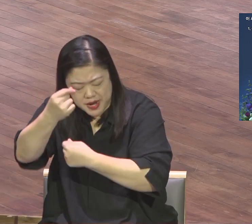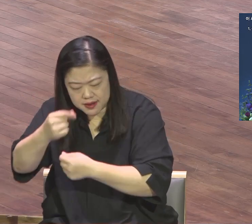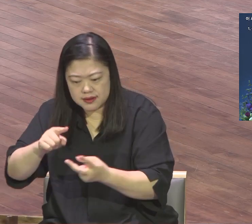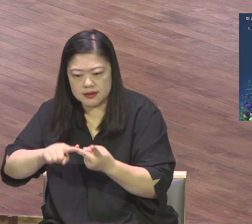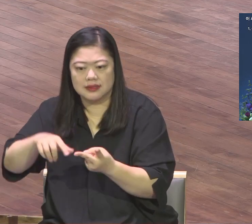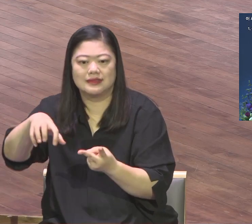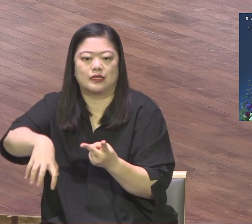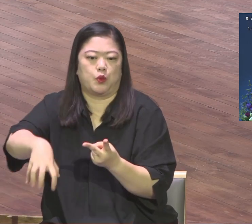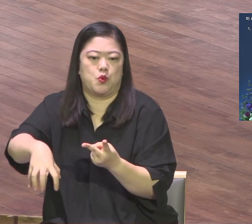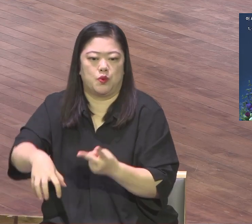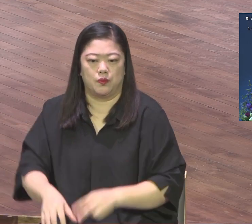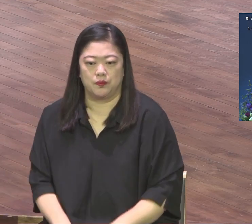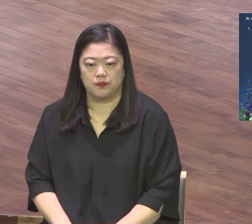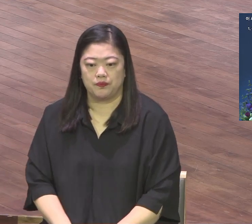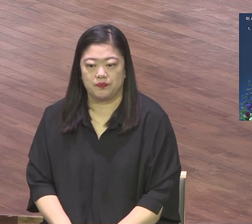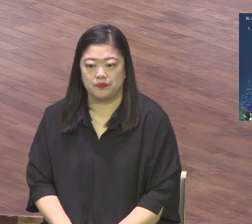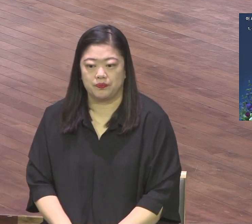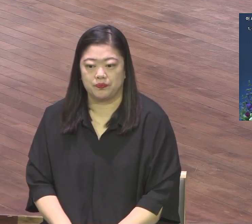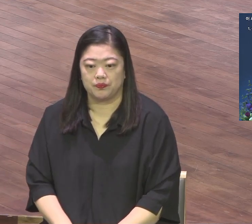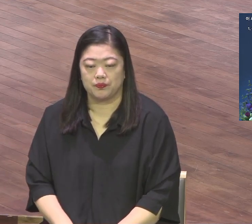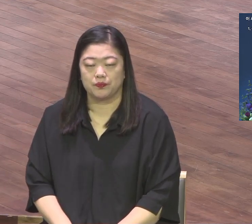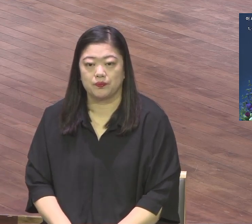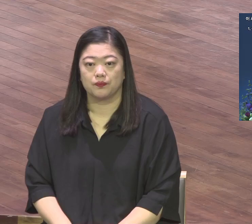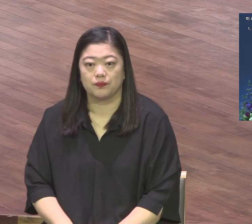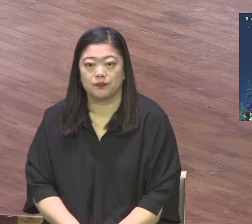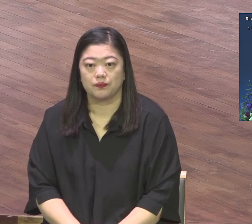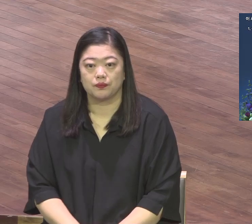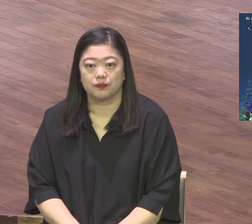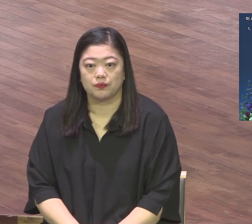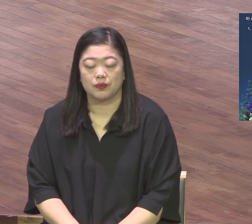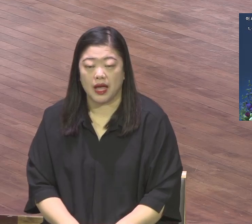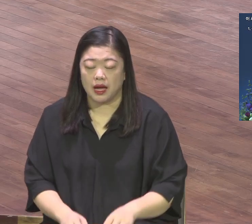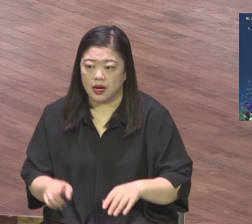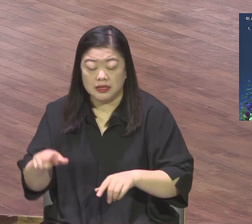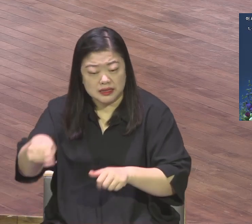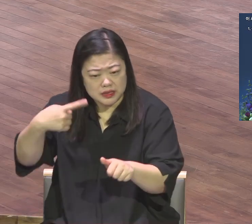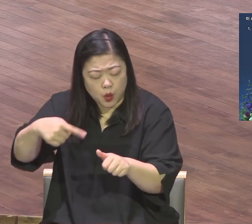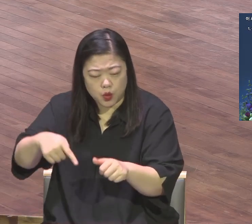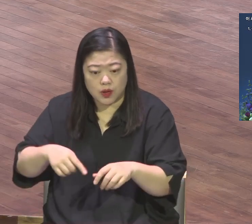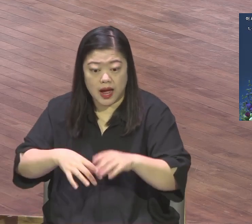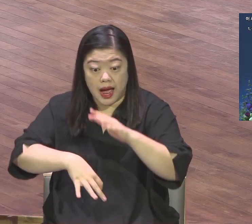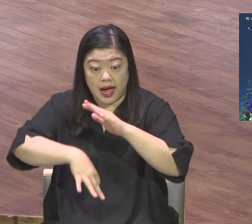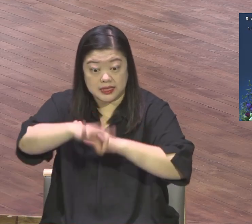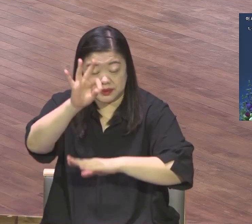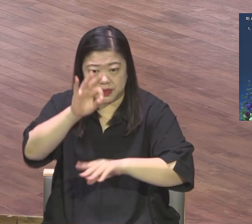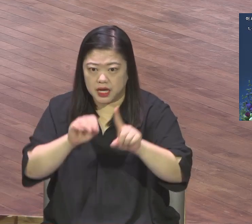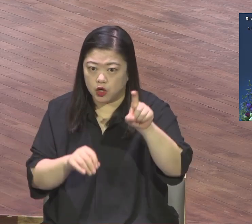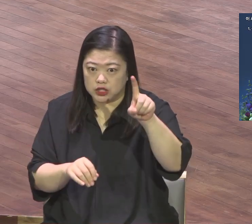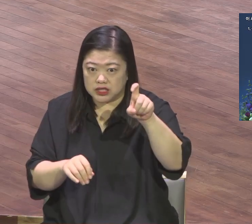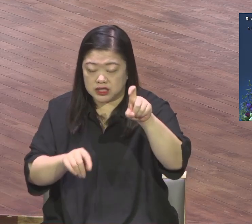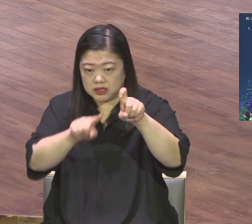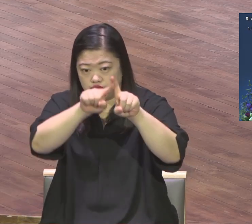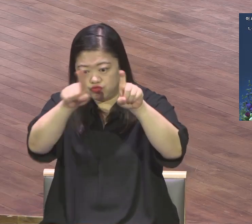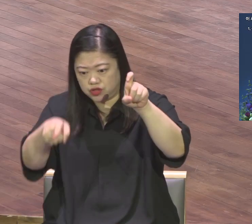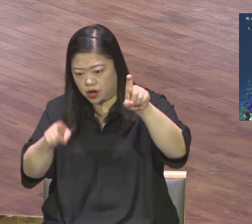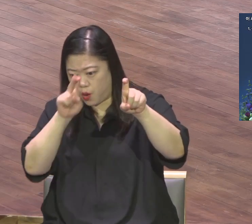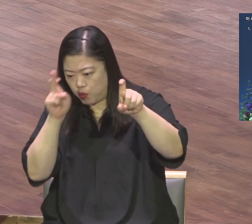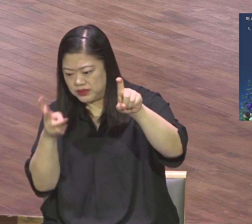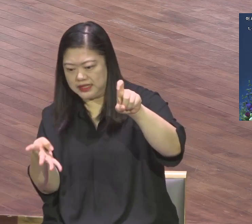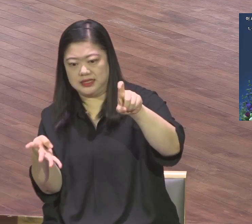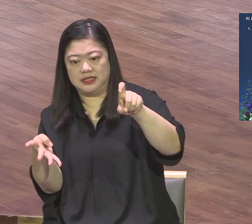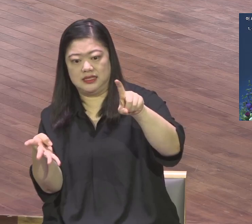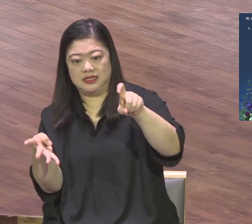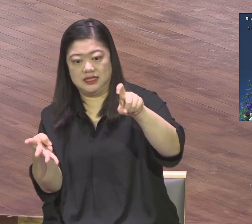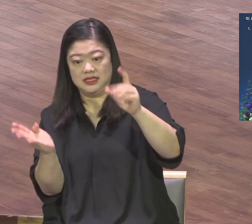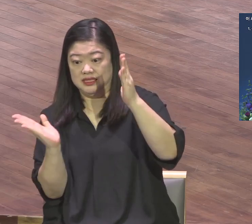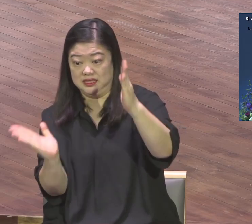오전 11시부터 오후 4시까지 오전 11시부터 오후 4시까지 두란노 서원에서 강론을 했습니다. 사실